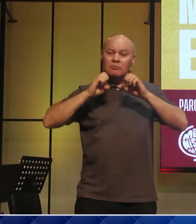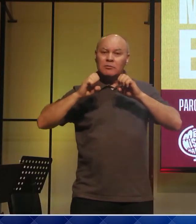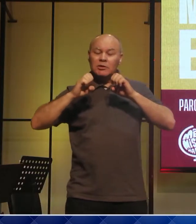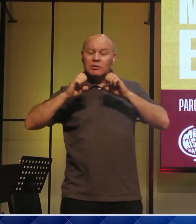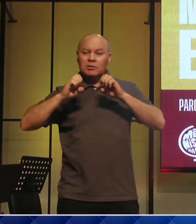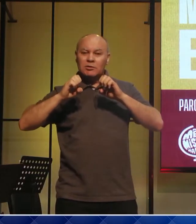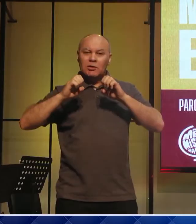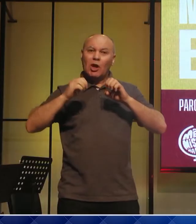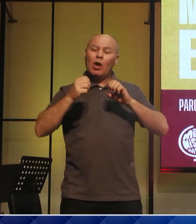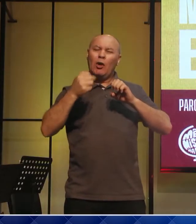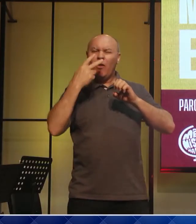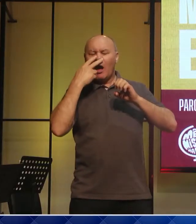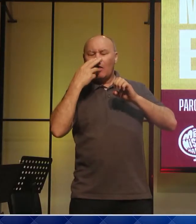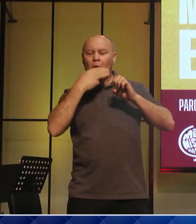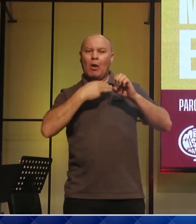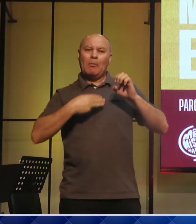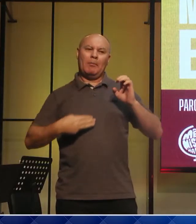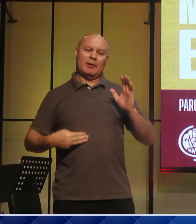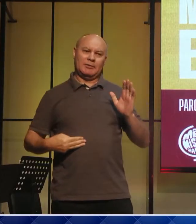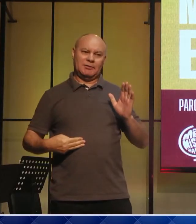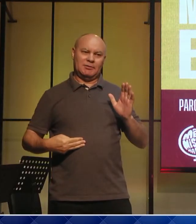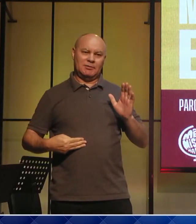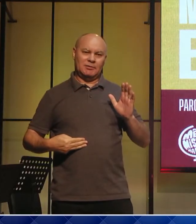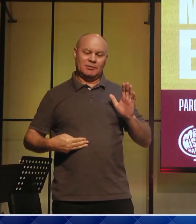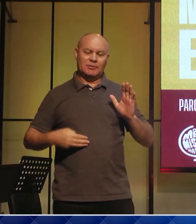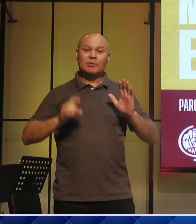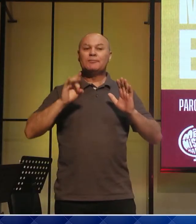quero deixar claro para você: